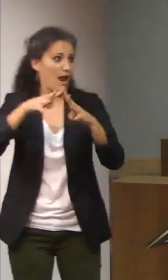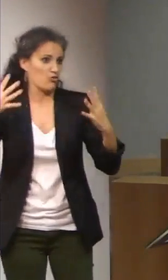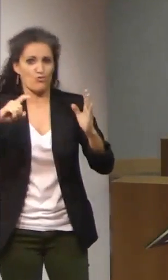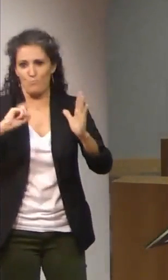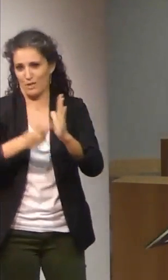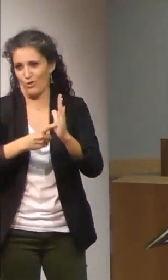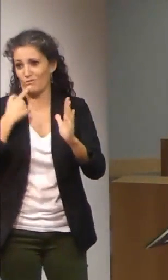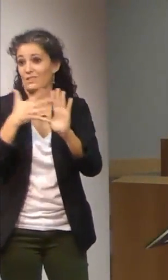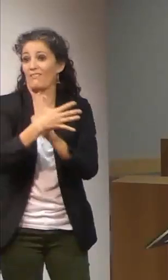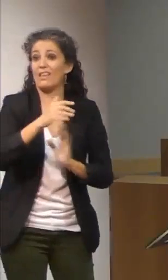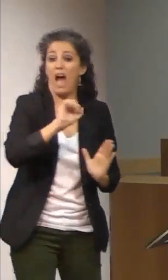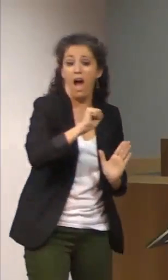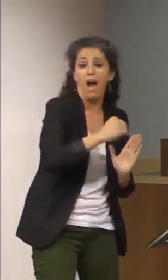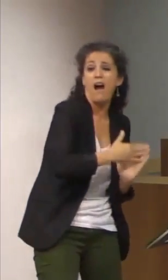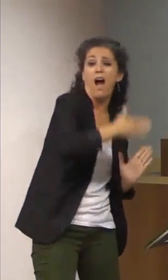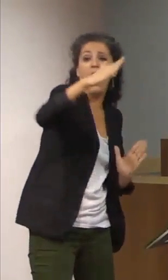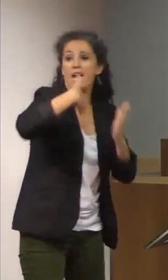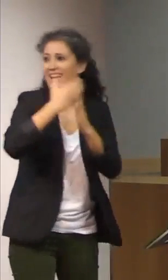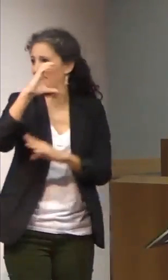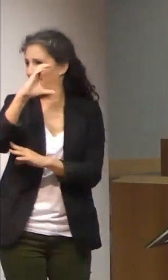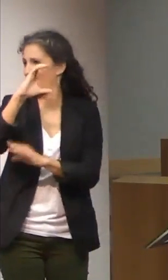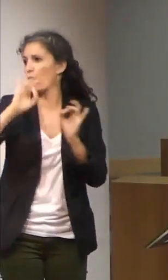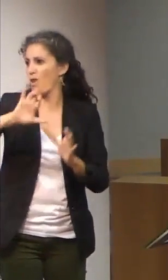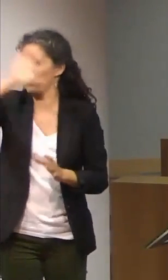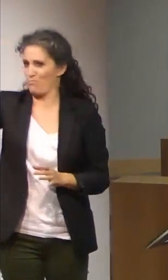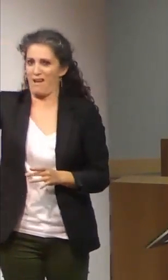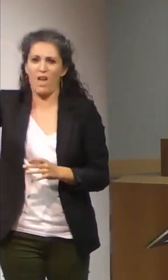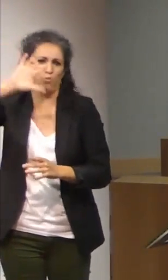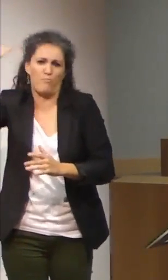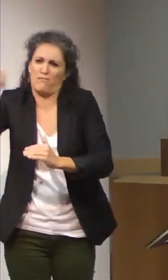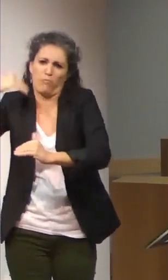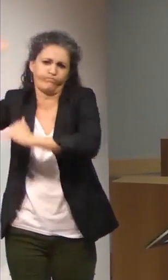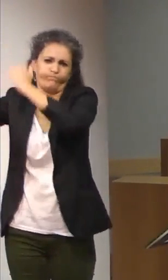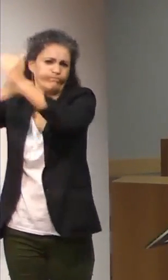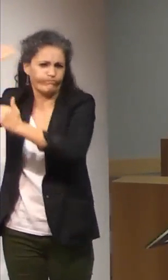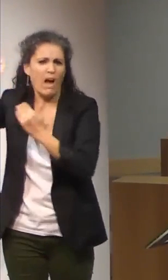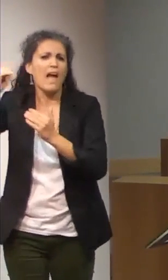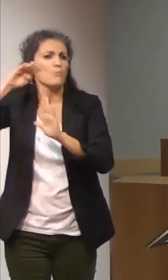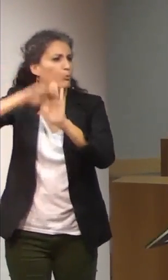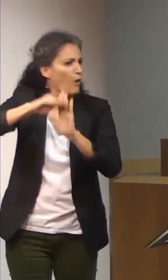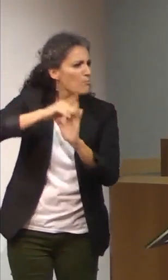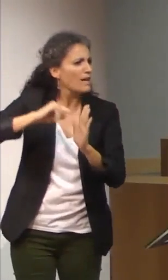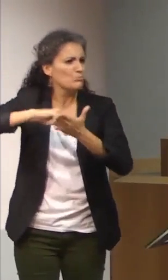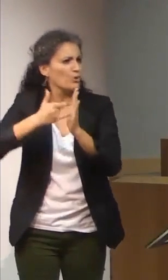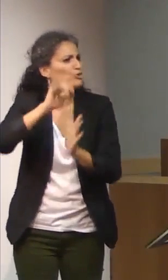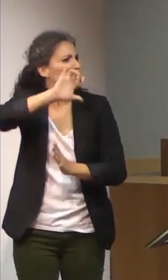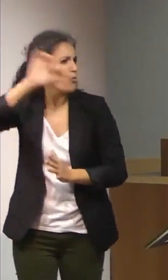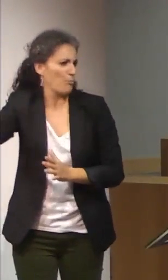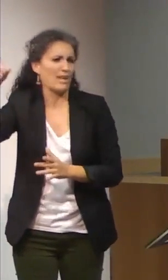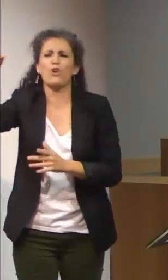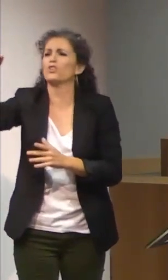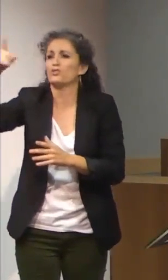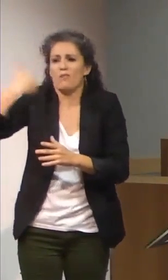curricular en todos los niveles recogidos en el marco Incluyendo los niveles de